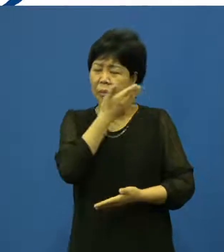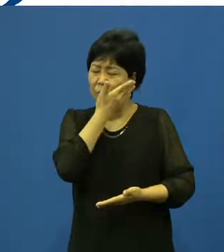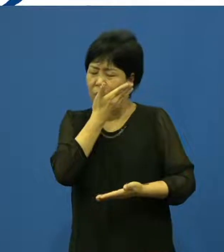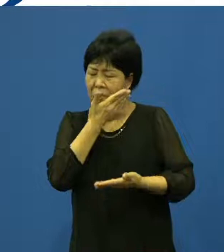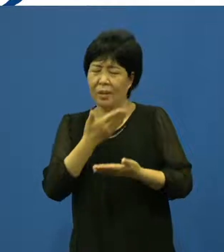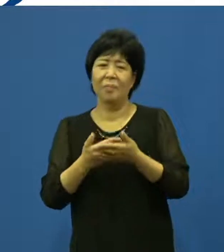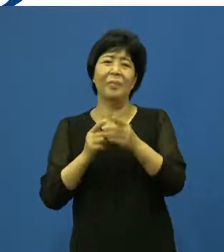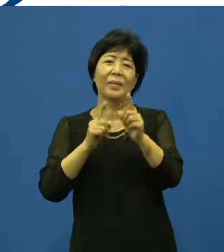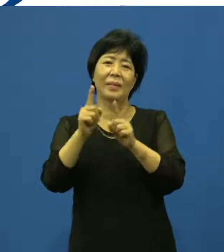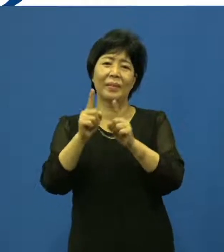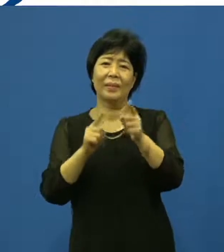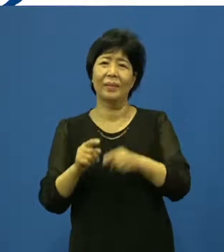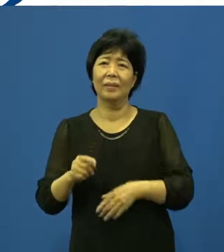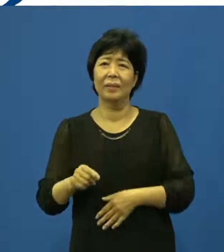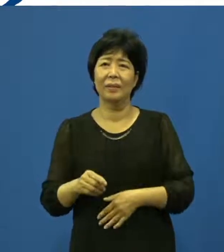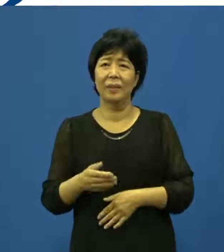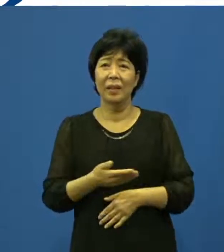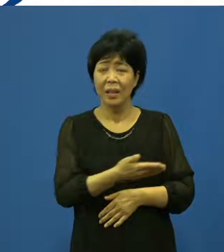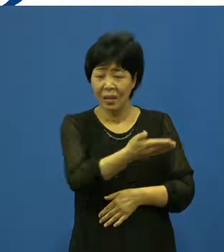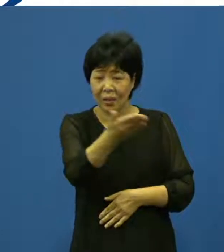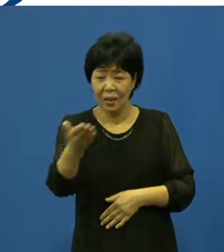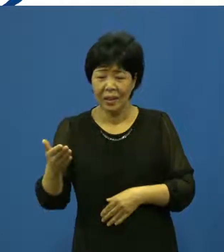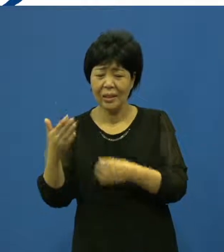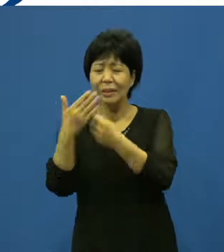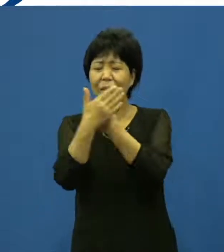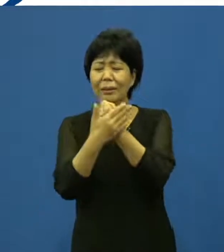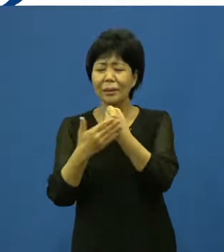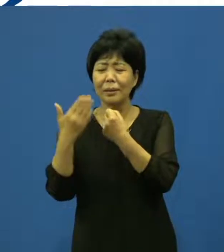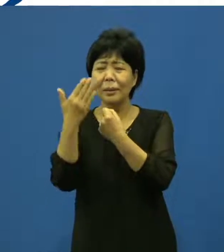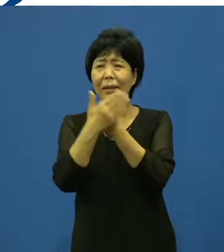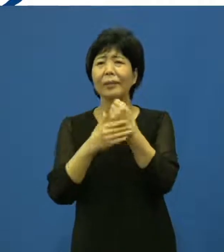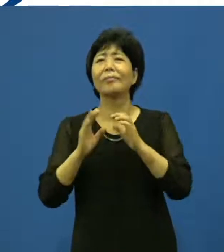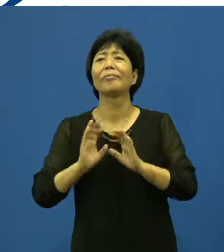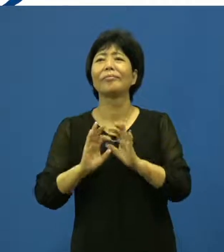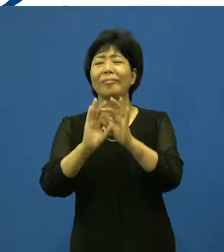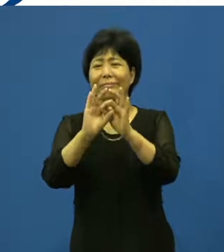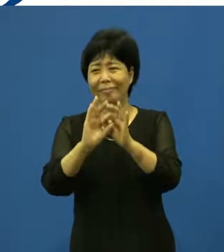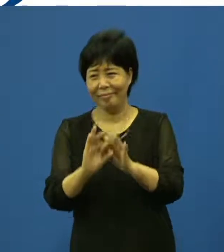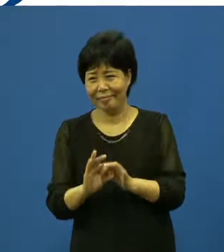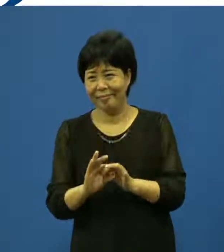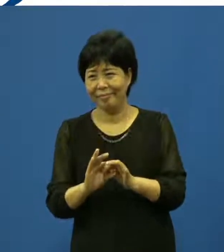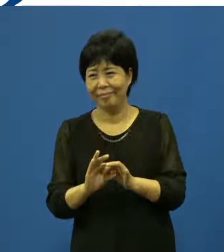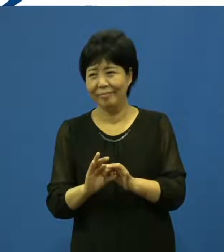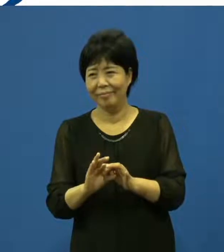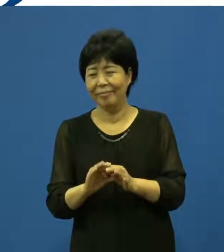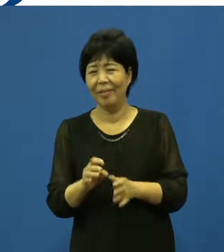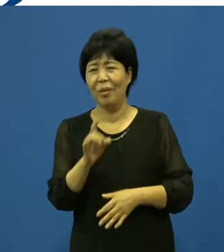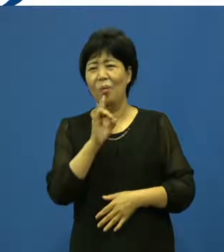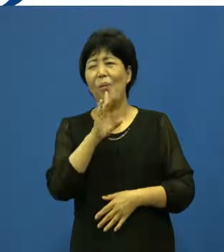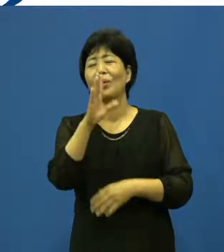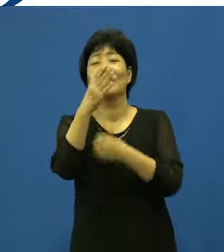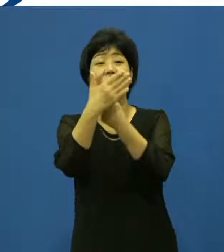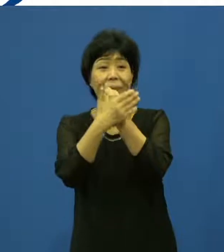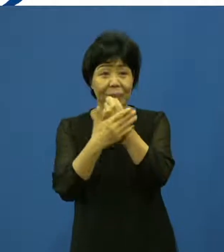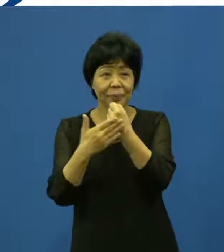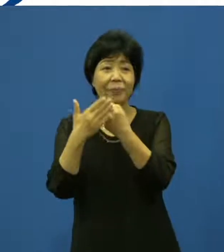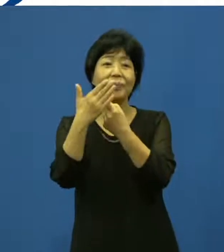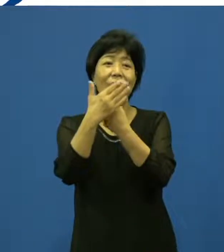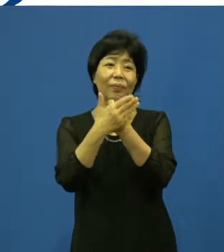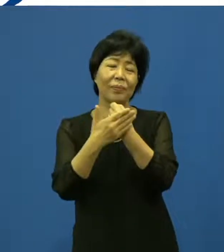첫 번째 뭐가 나오면 너희는 그 은혜에 의하여, by grace, 은혜에